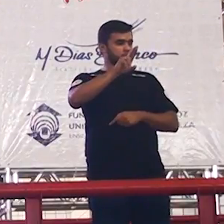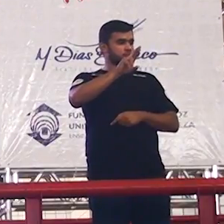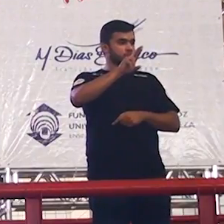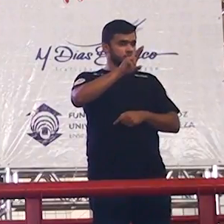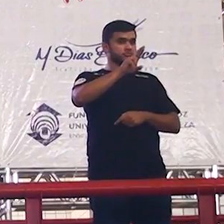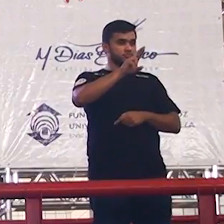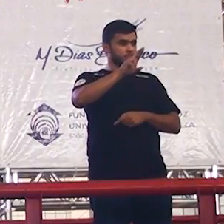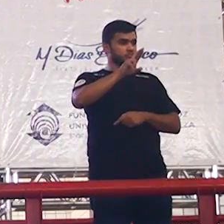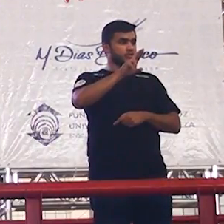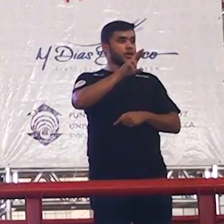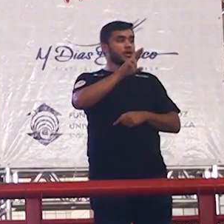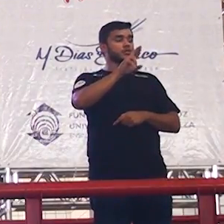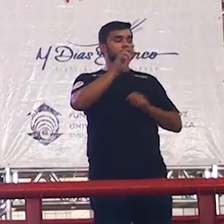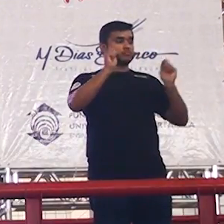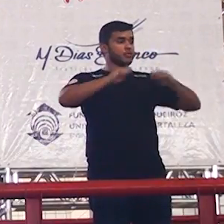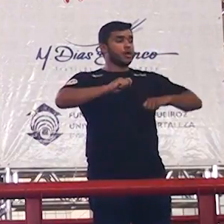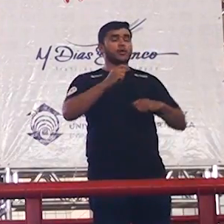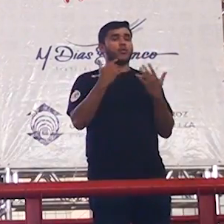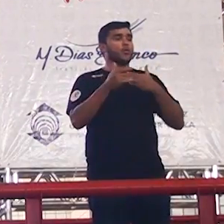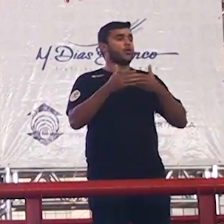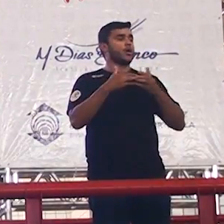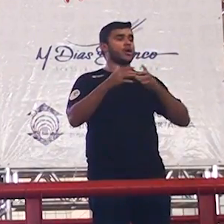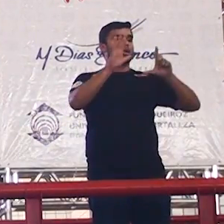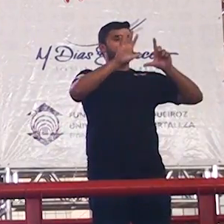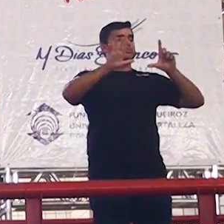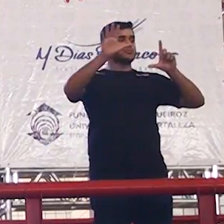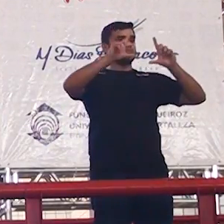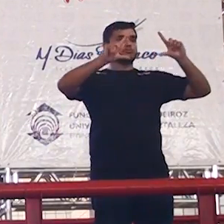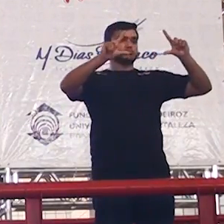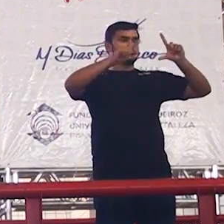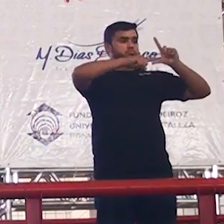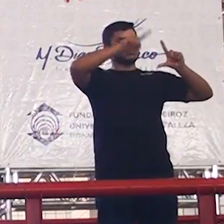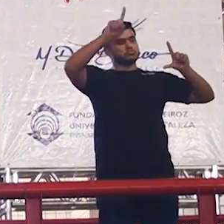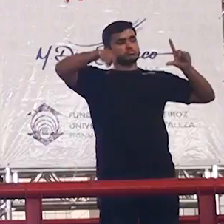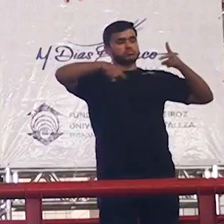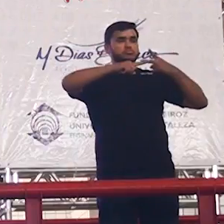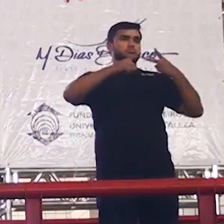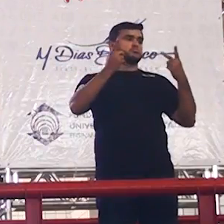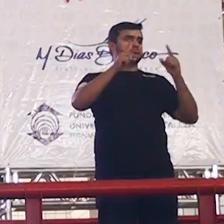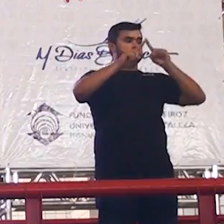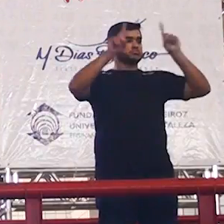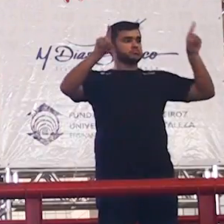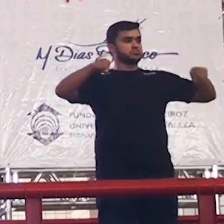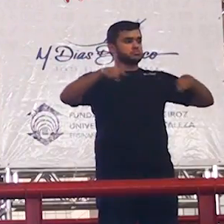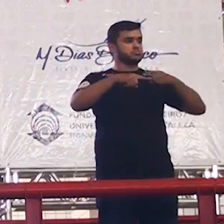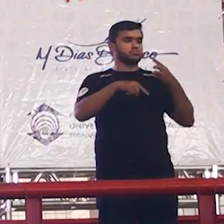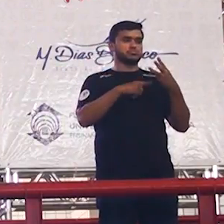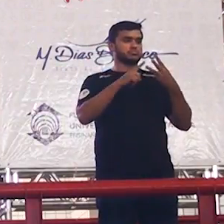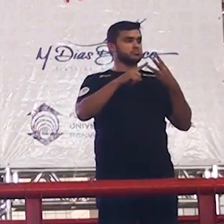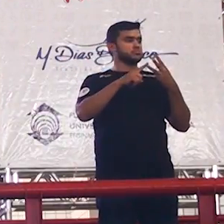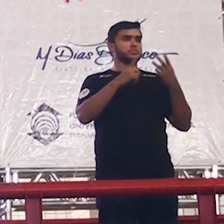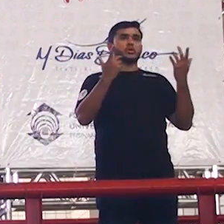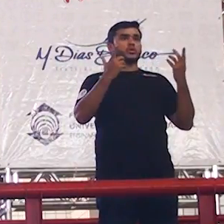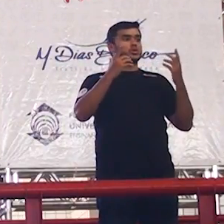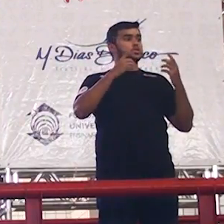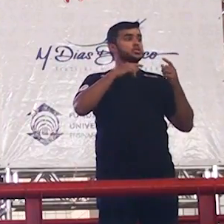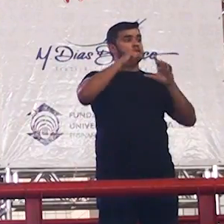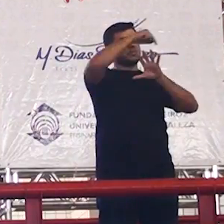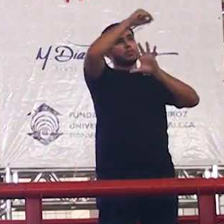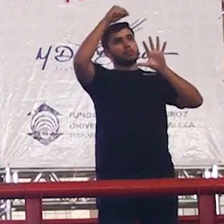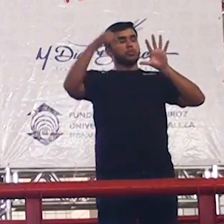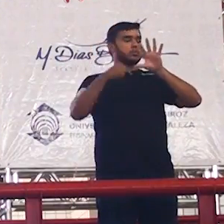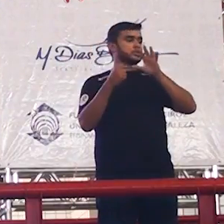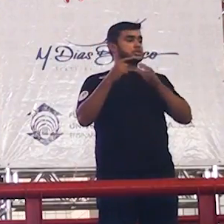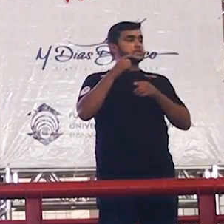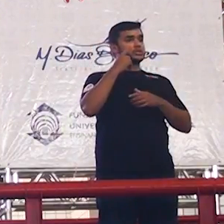qualquer polígono. Pode ser triângulo, quadrado, pentágono, hexágono, heptágono,